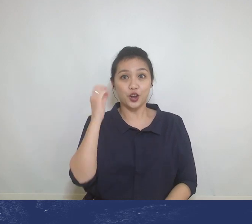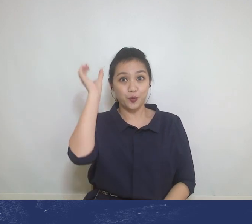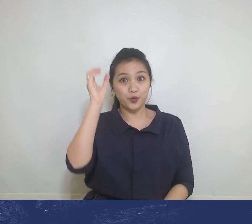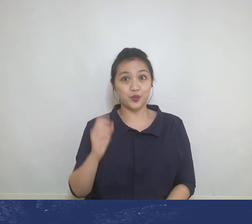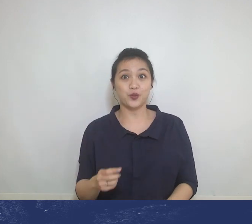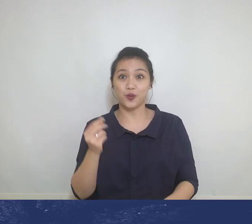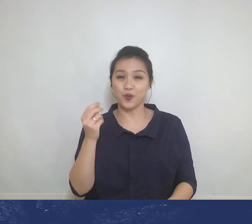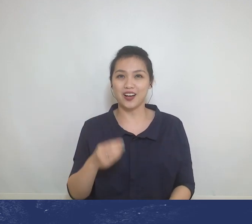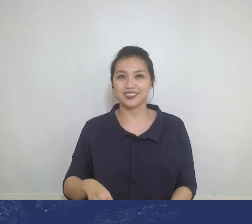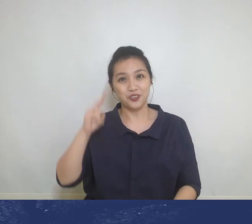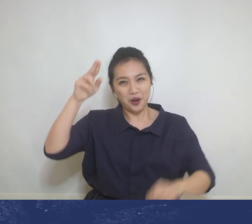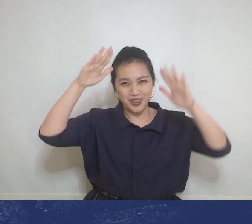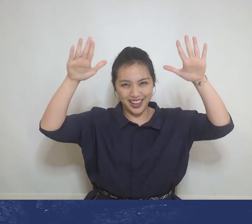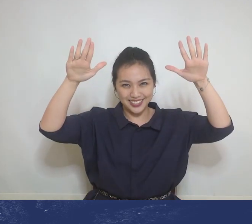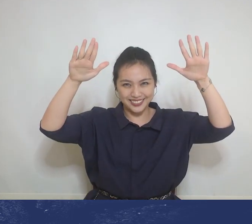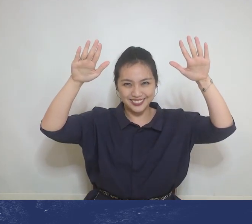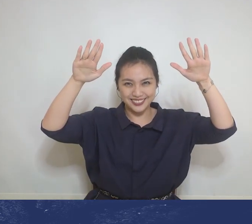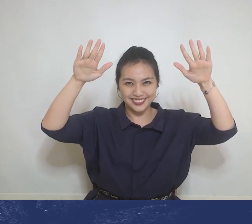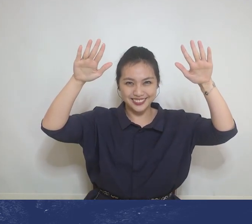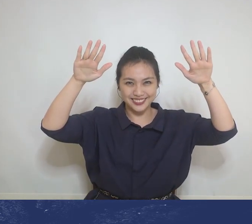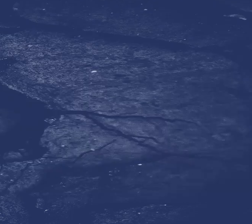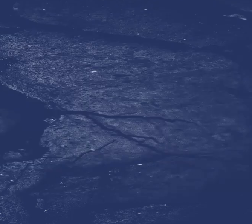untuk uang. God bless you.